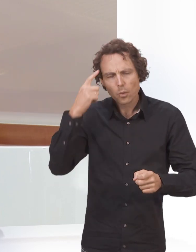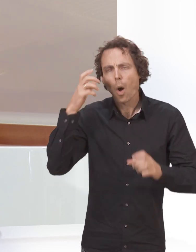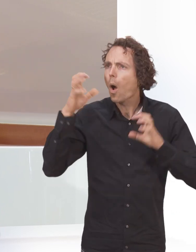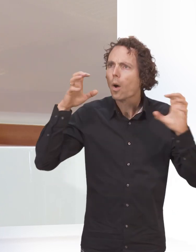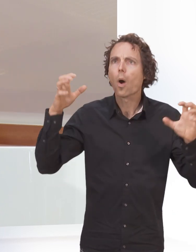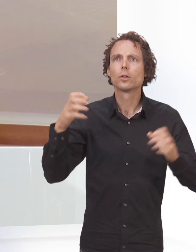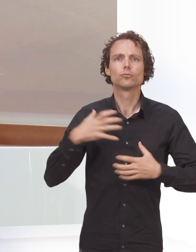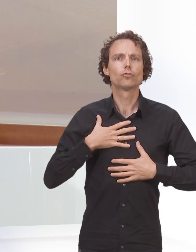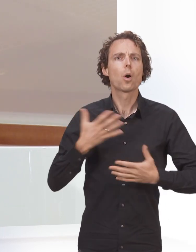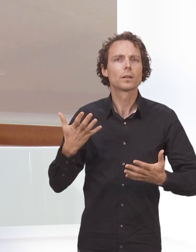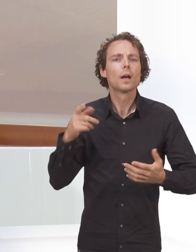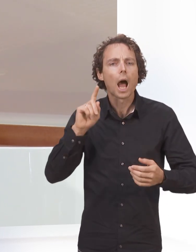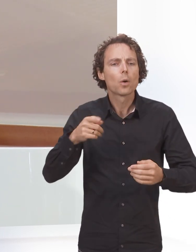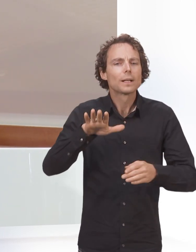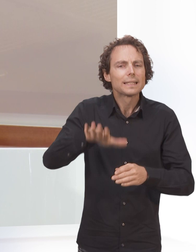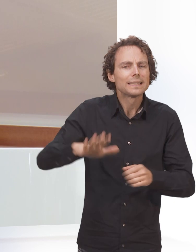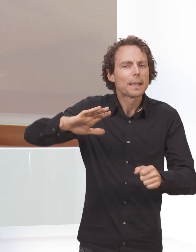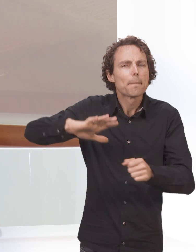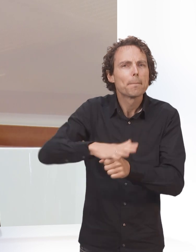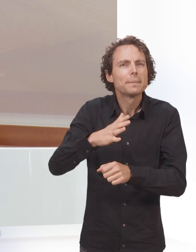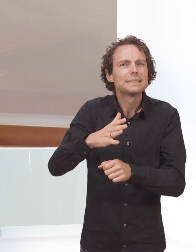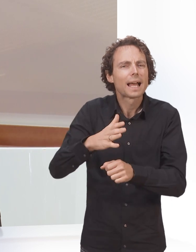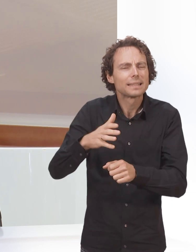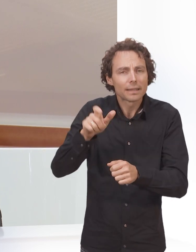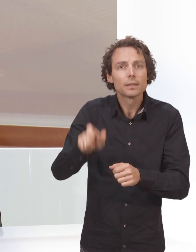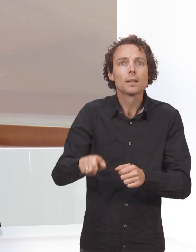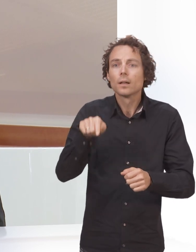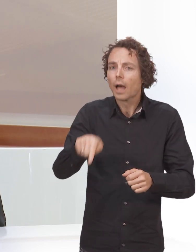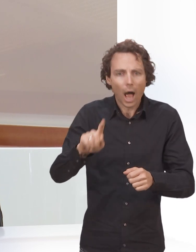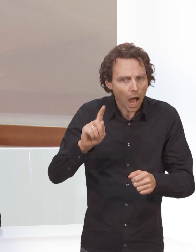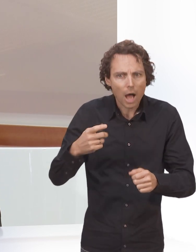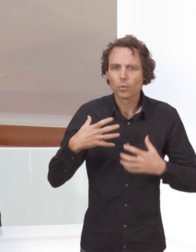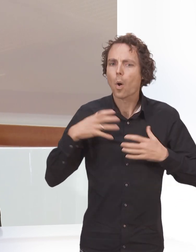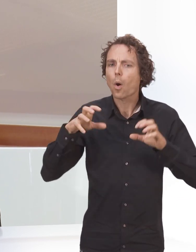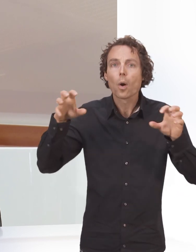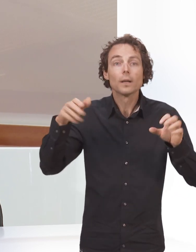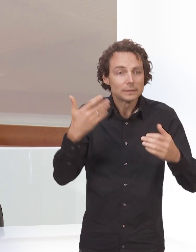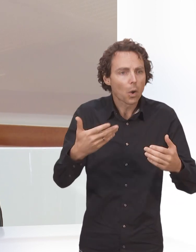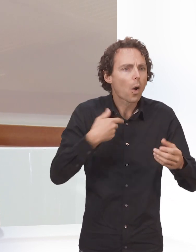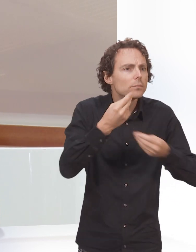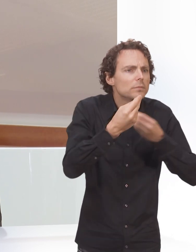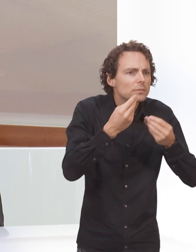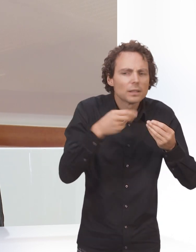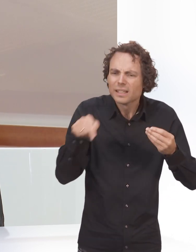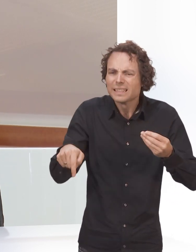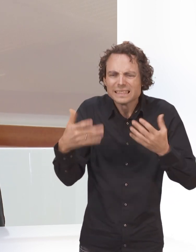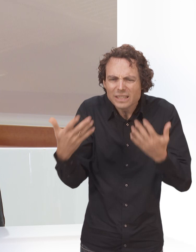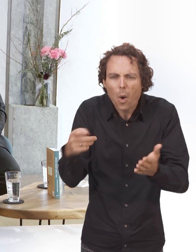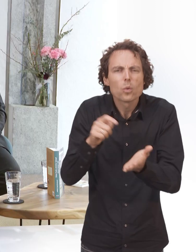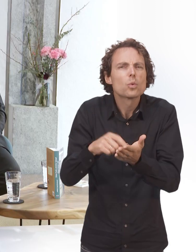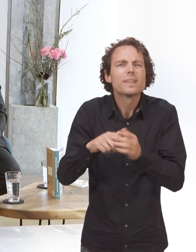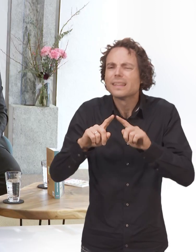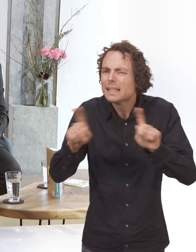pur. Das ist doch kein Grund zu feiern. Horror ist nie ein Grund zum Feiern. Darüber diskutiere ich dann mit den Leuten, die bereit sind, darüber zu